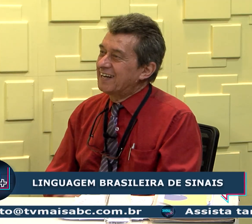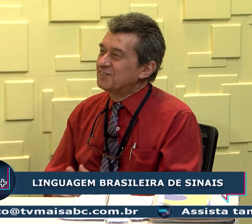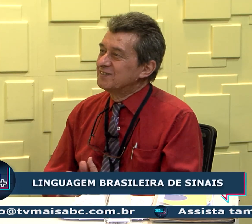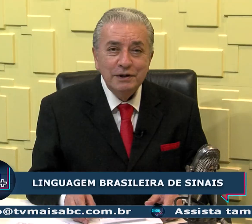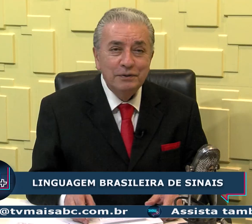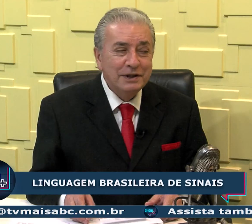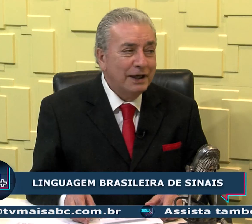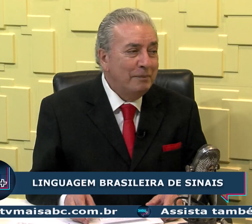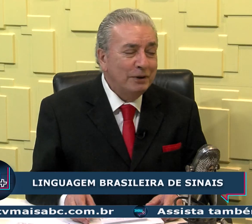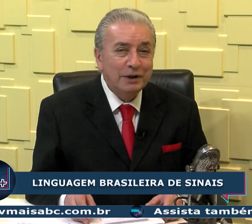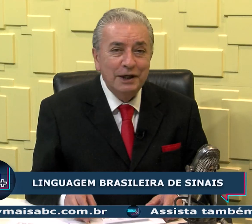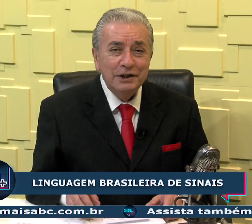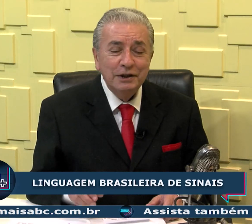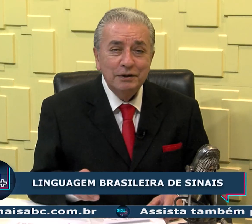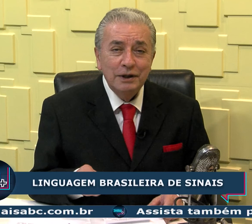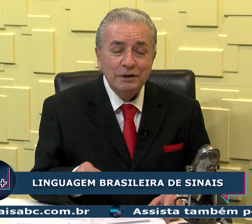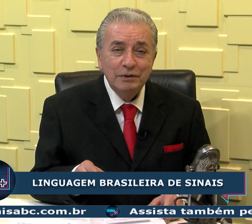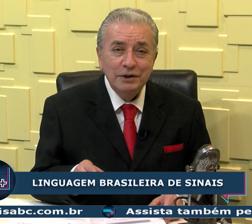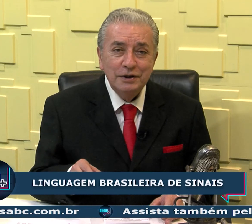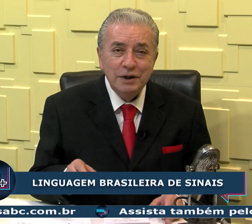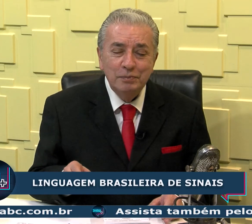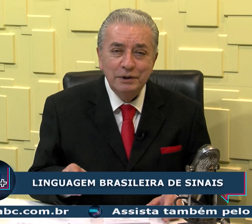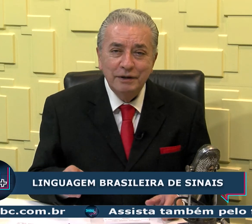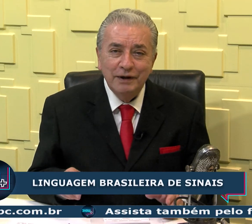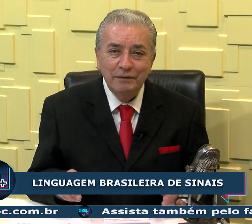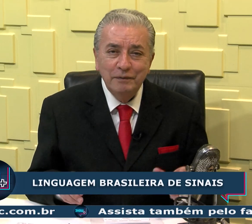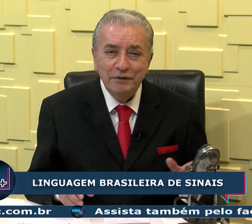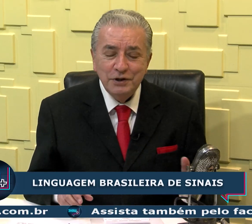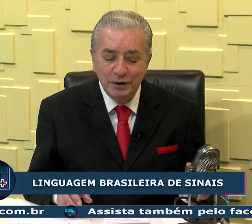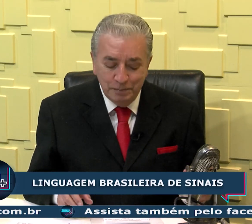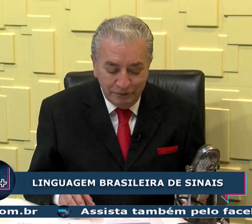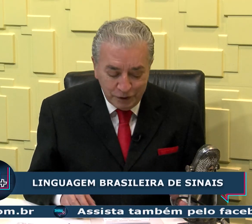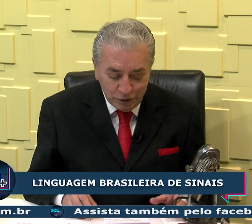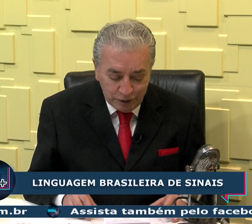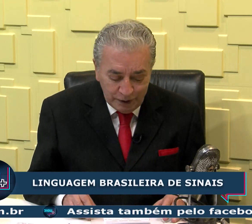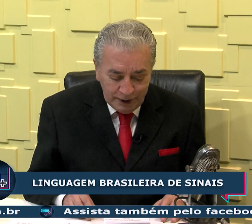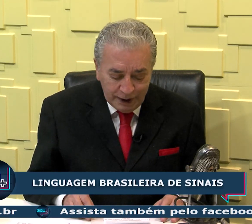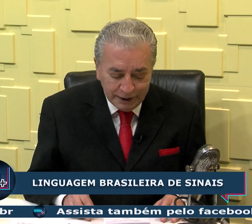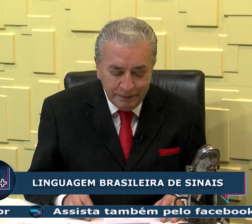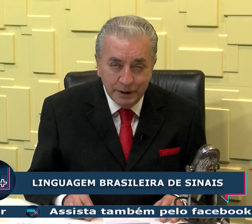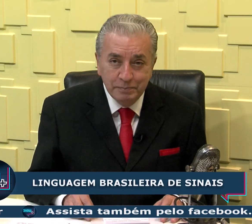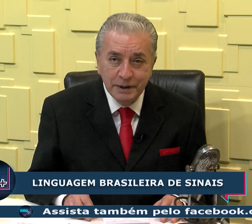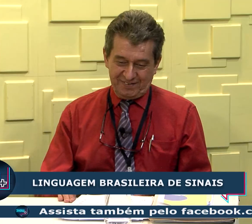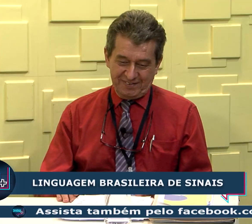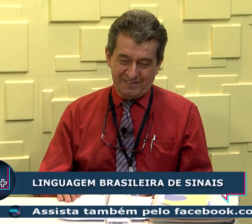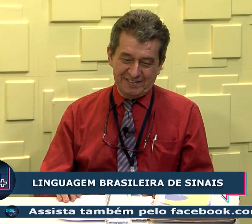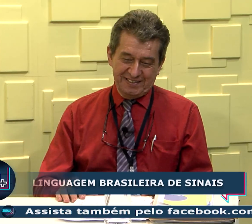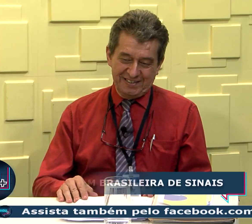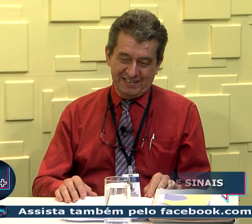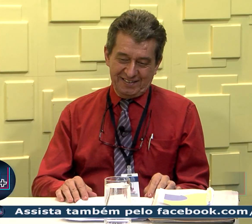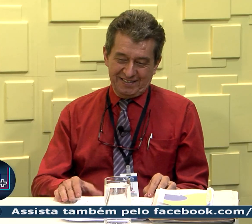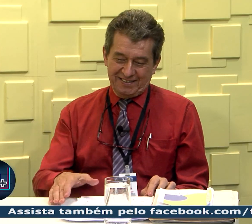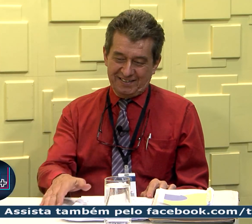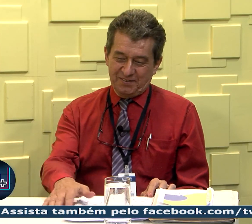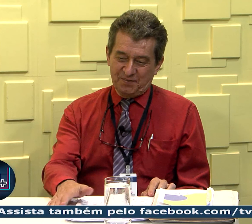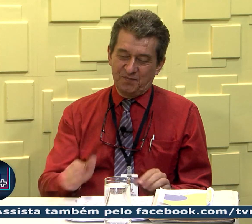vamos fazer um encerramento que nem gente quando a gente saiu no intervalo vamos fechar no professor ademir peso e vou falar ele vai ele vai